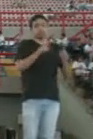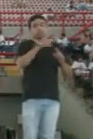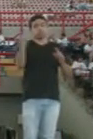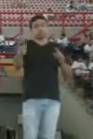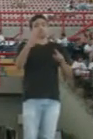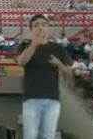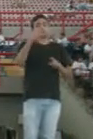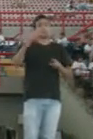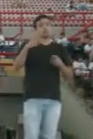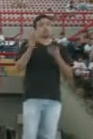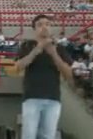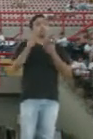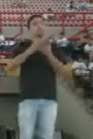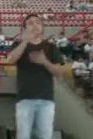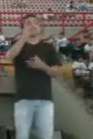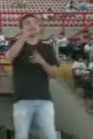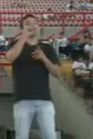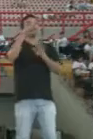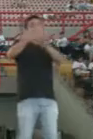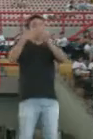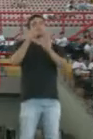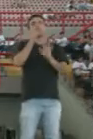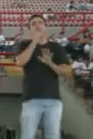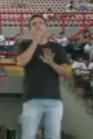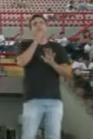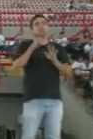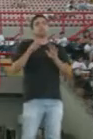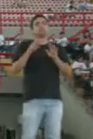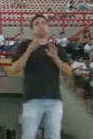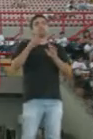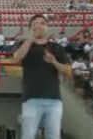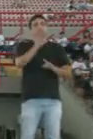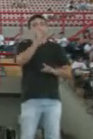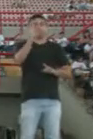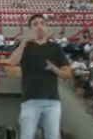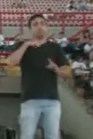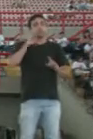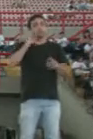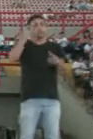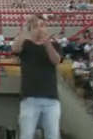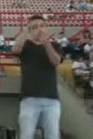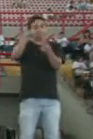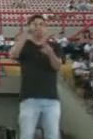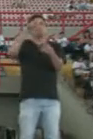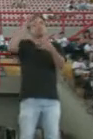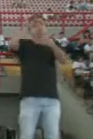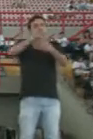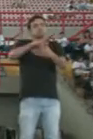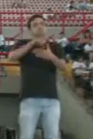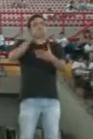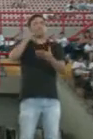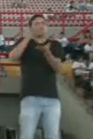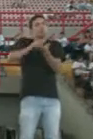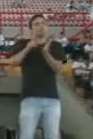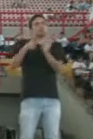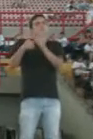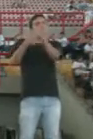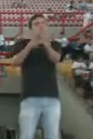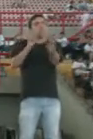para a 28. Texto não literário. É o texto de teor objetivo, denotativo, que tem